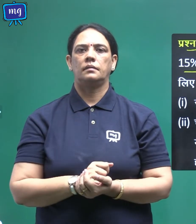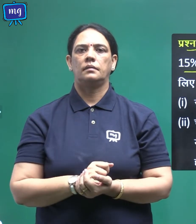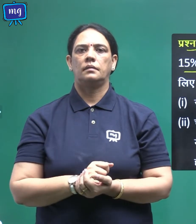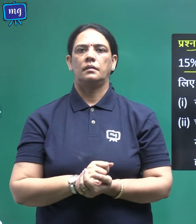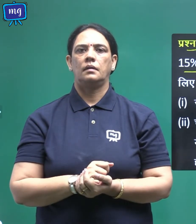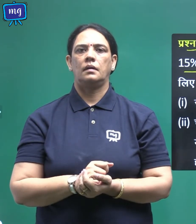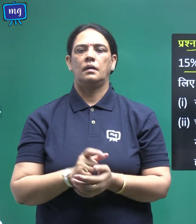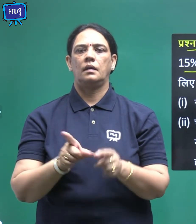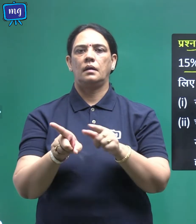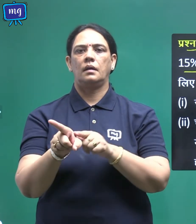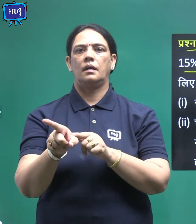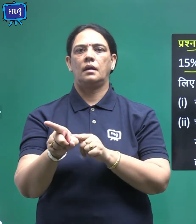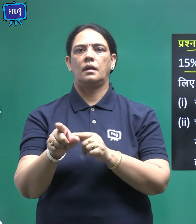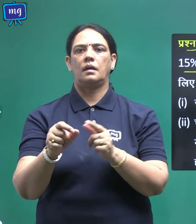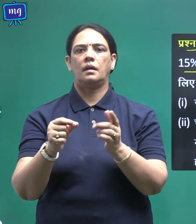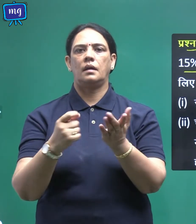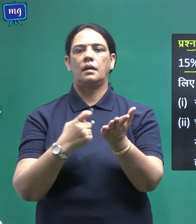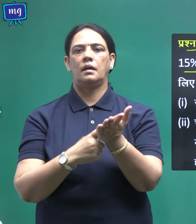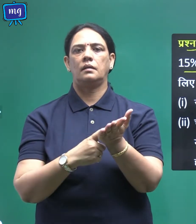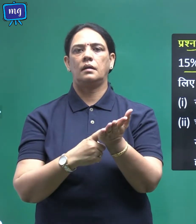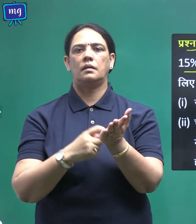वार्षिक दर से